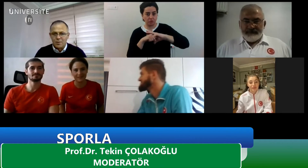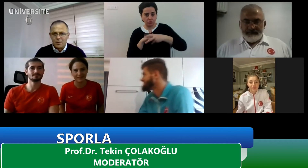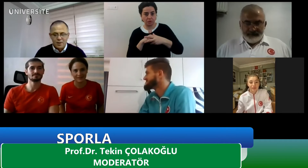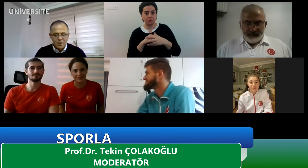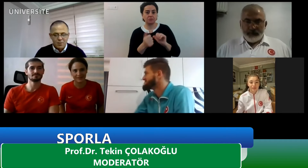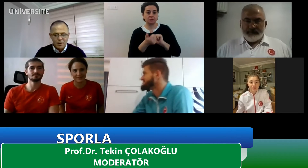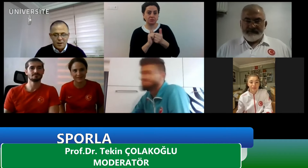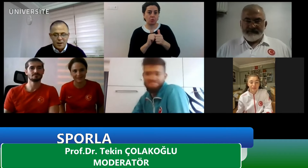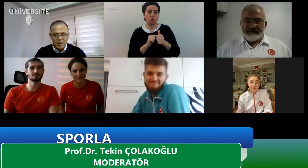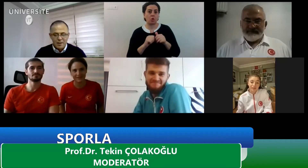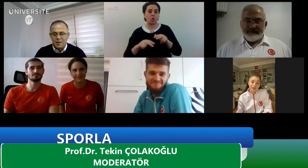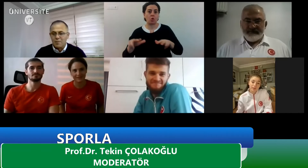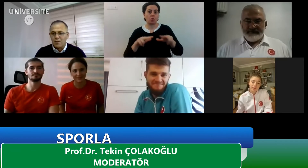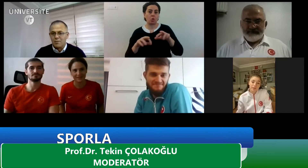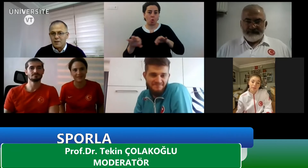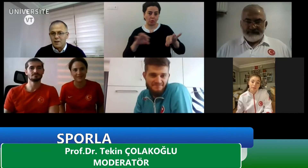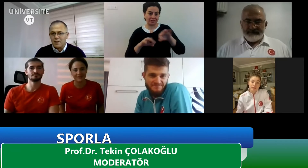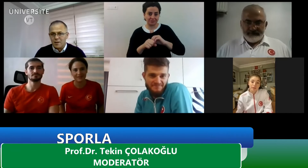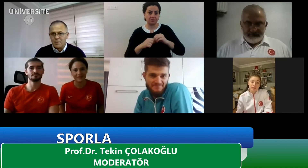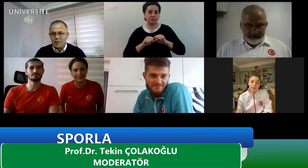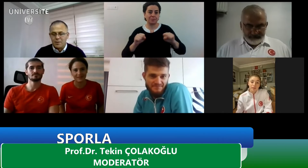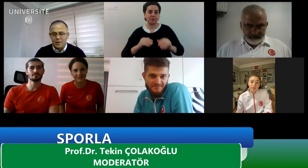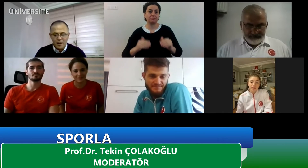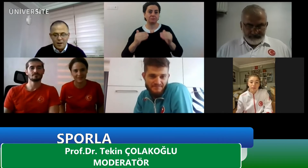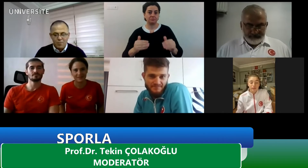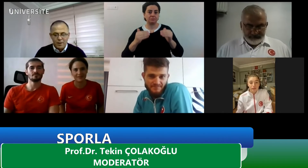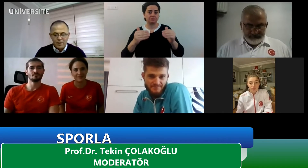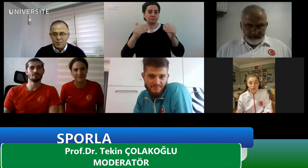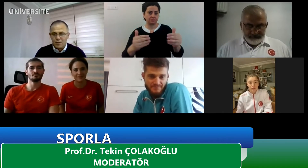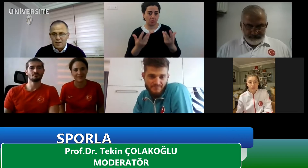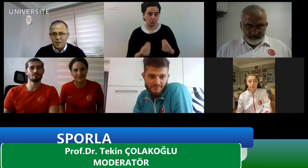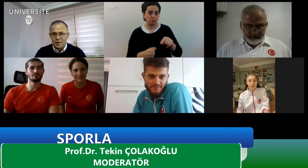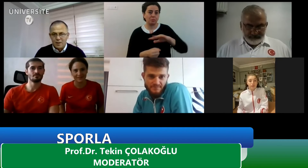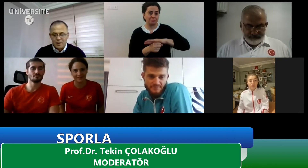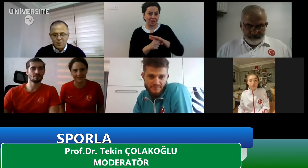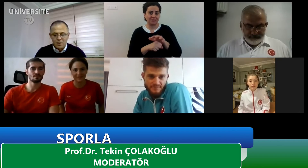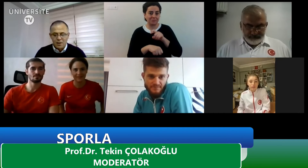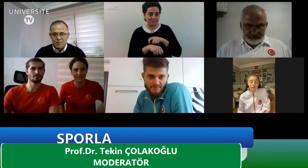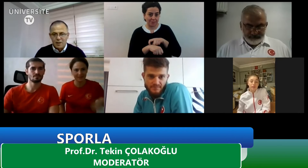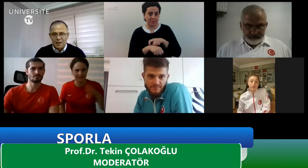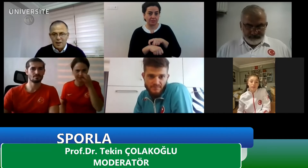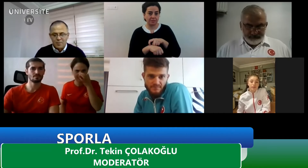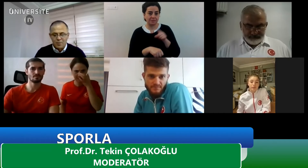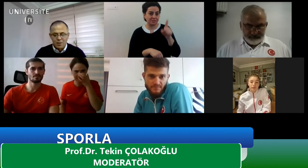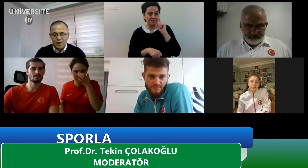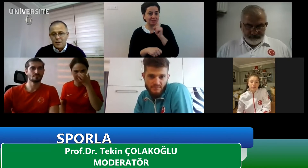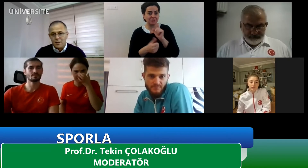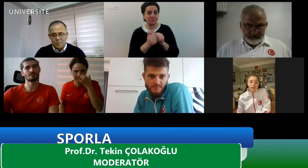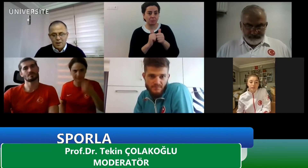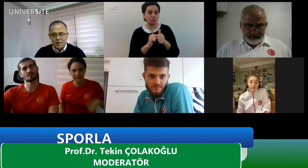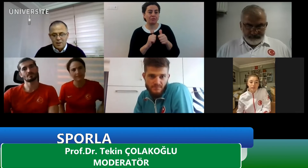birçok spor organizasyonlarının ertelenmesine, iptal olmasına sebebiyet verdi. Bu pandemi süreci sizin özellikle işitme engelli